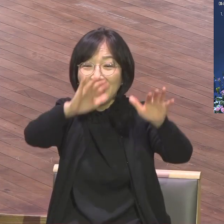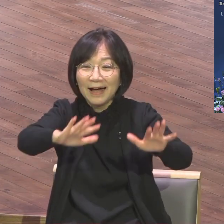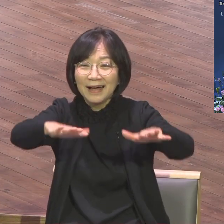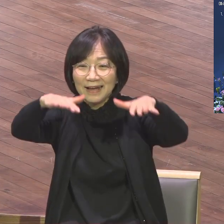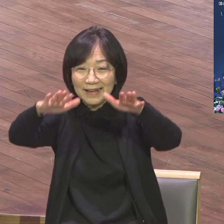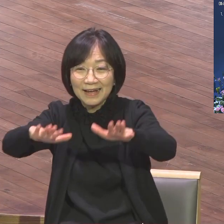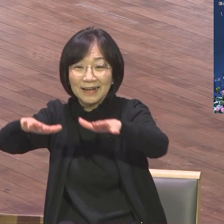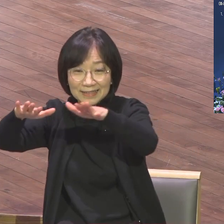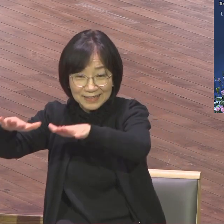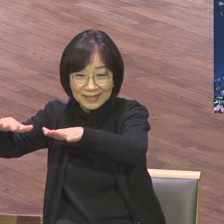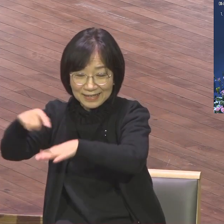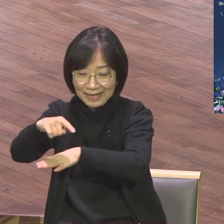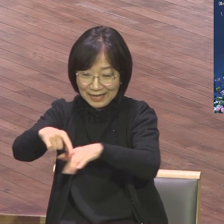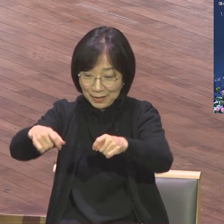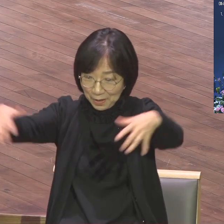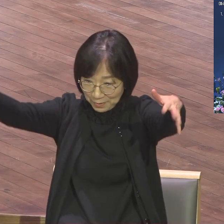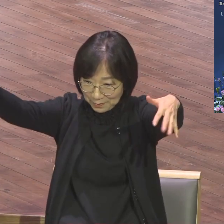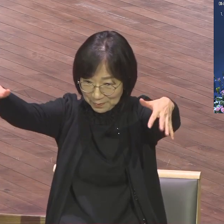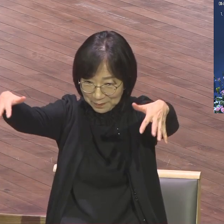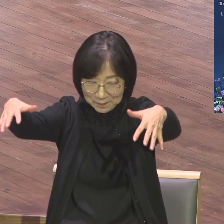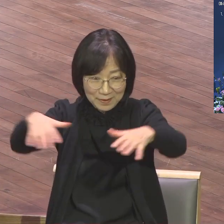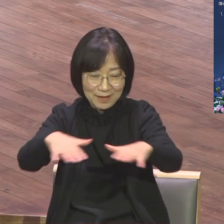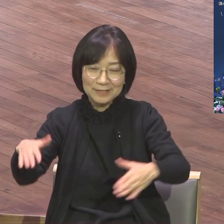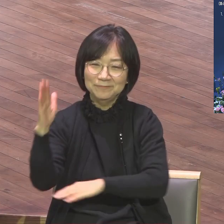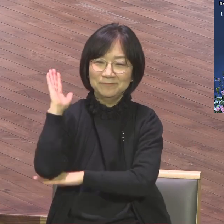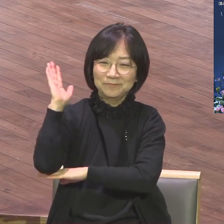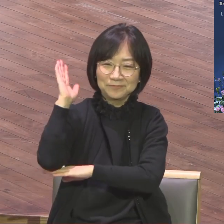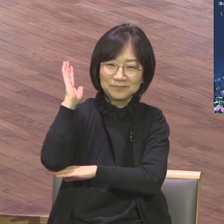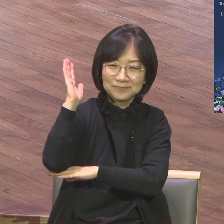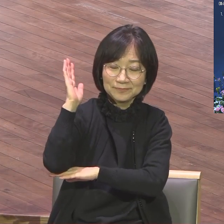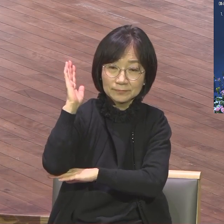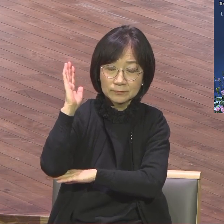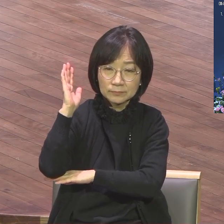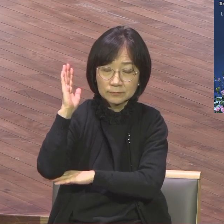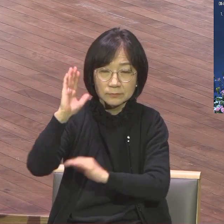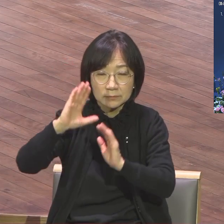택해서 그곳에서 말씀을 증거하고 있는데 그런데 이때